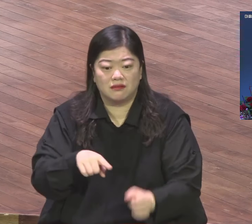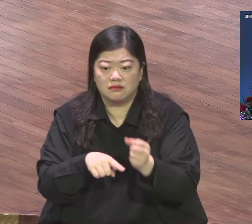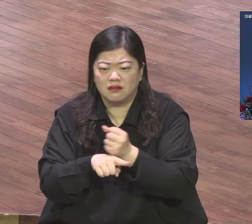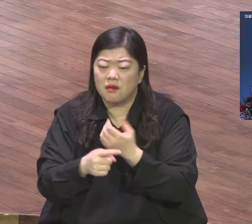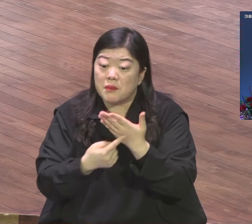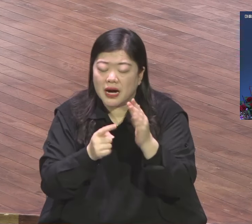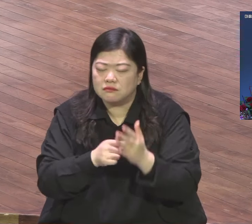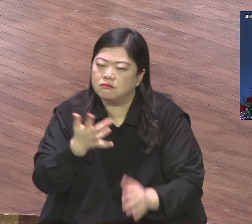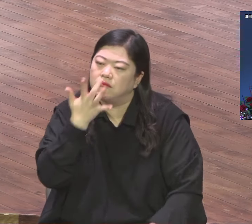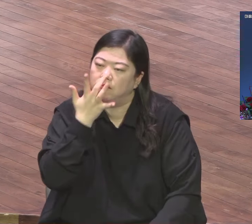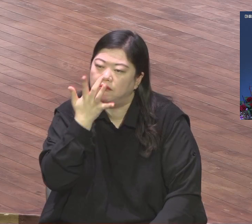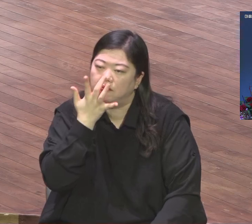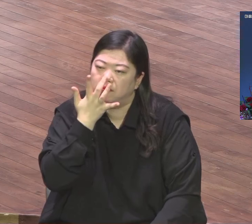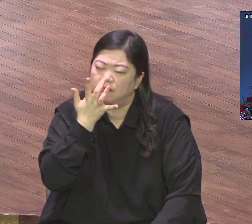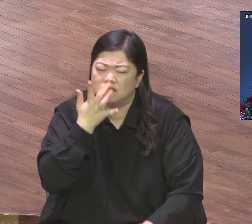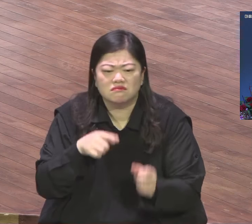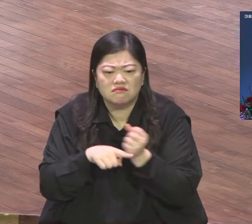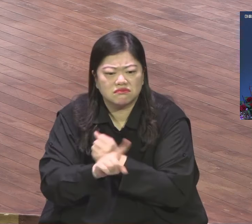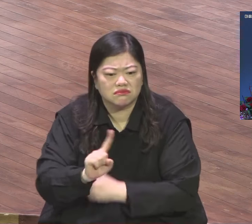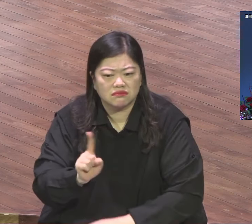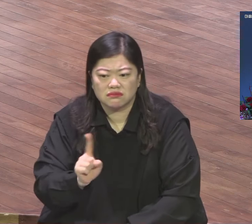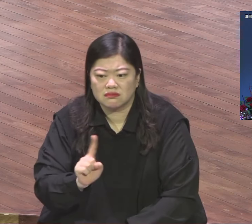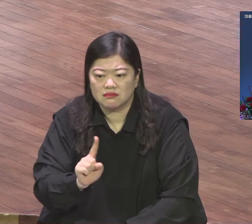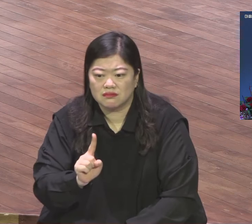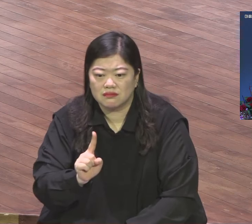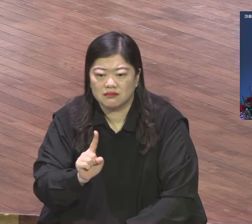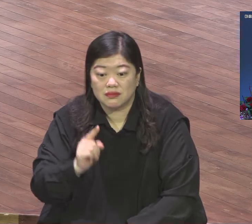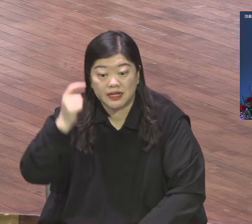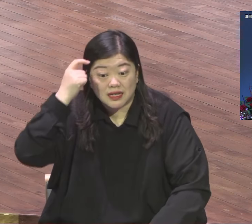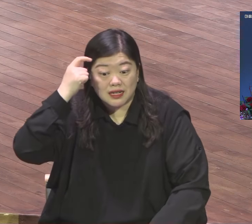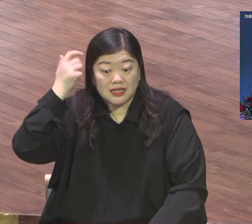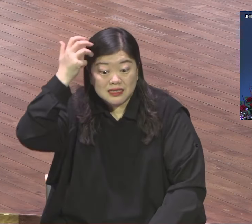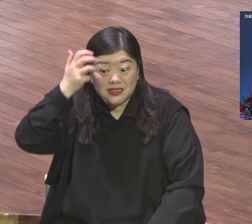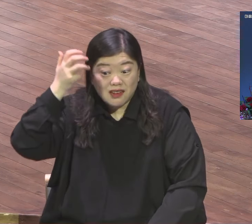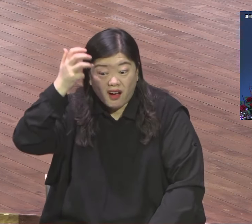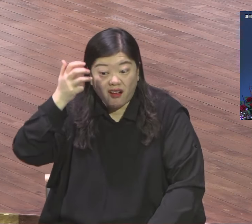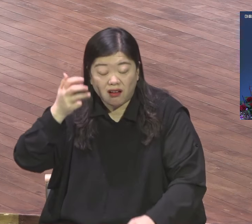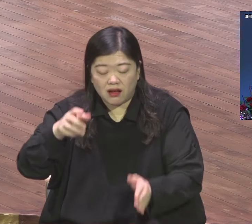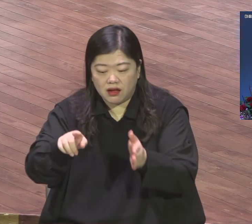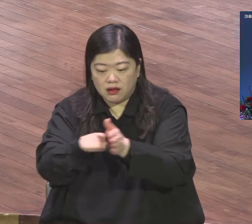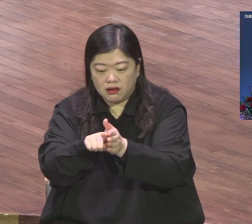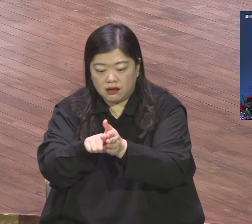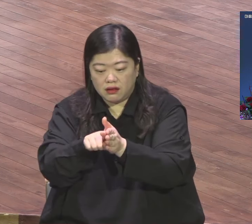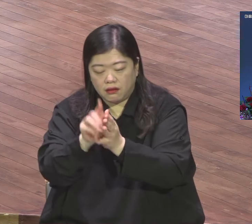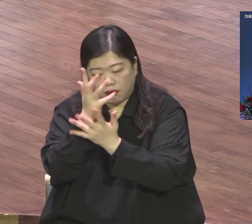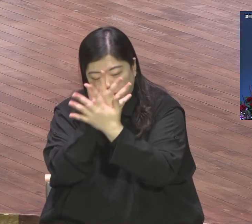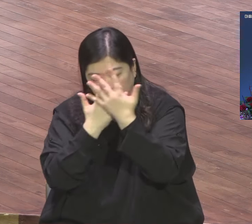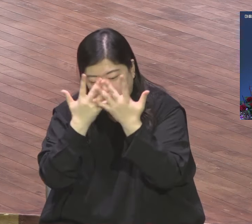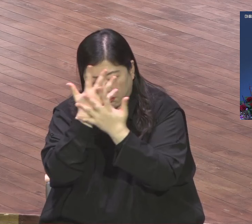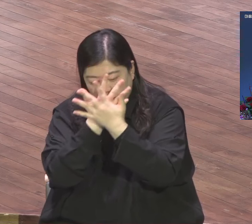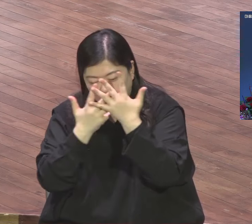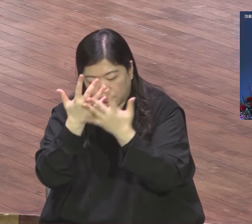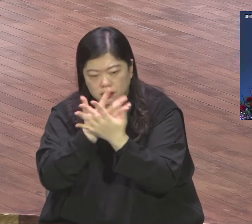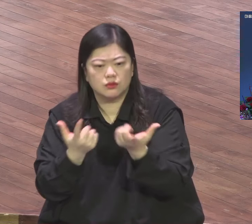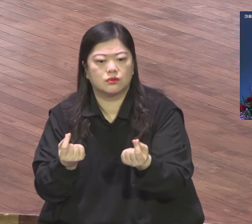둔화해진다. 이 말은요, 영적으로 무감각을 말합니다. 감각이